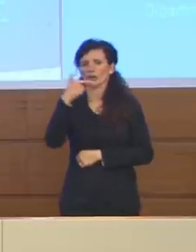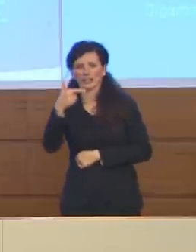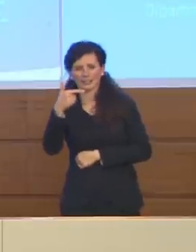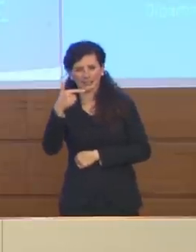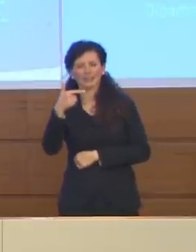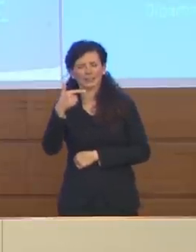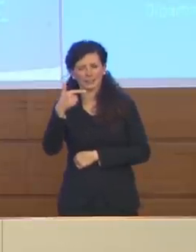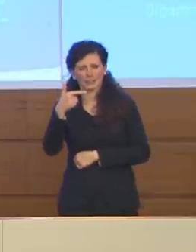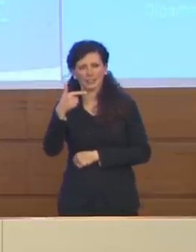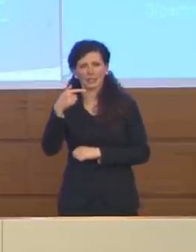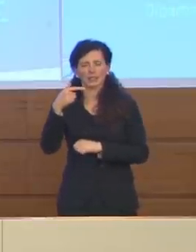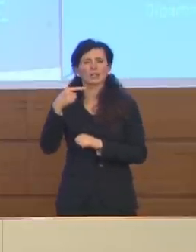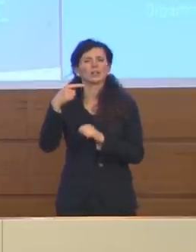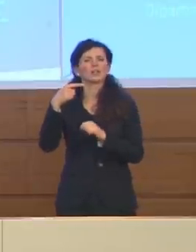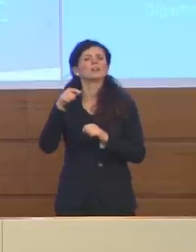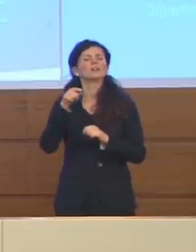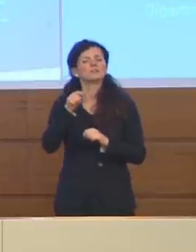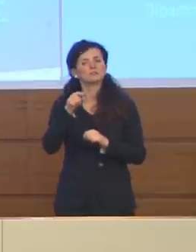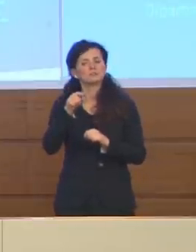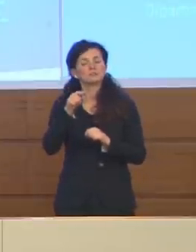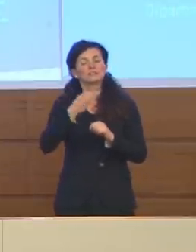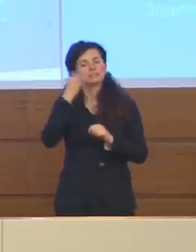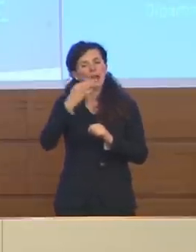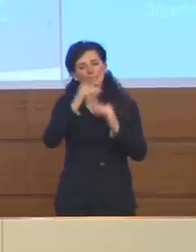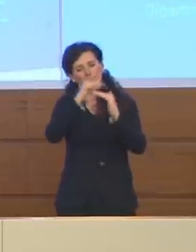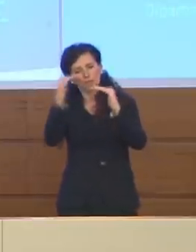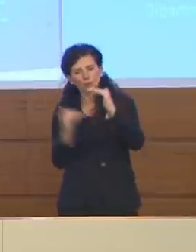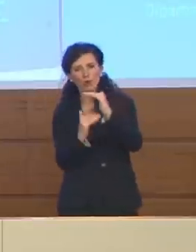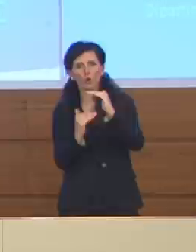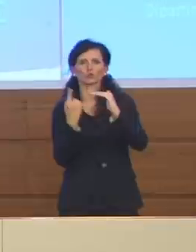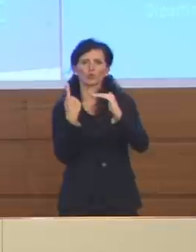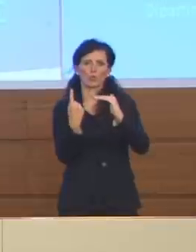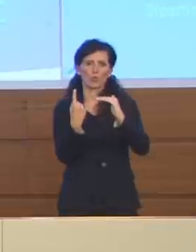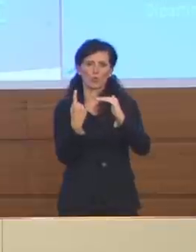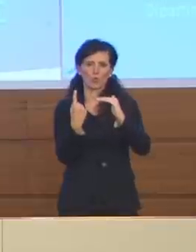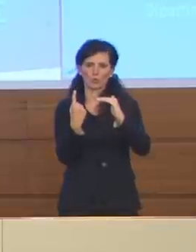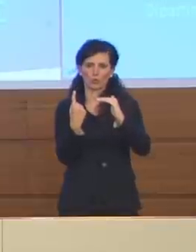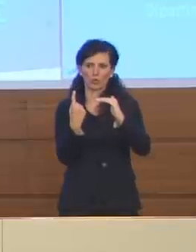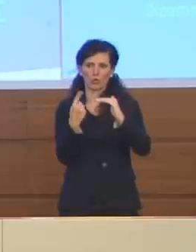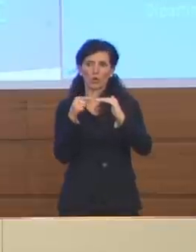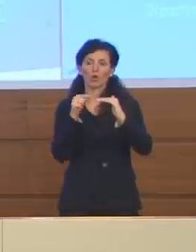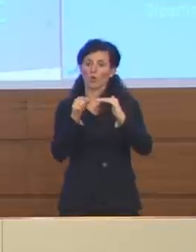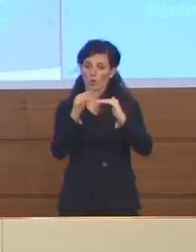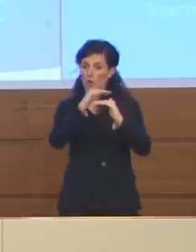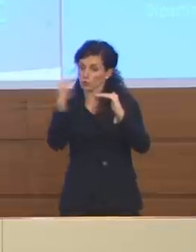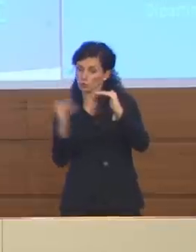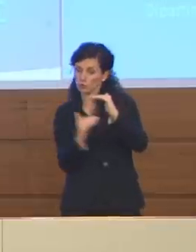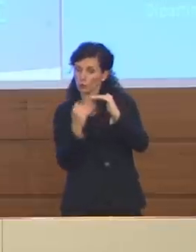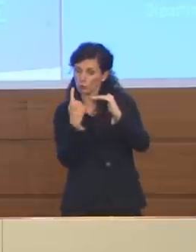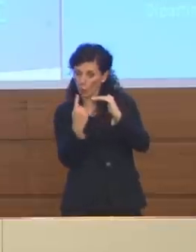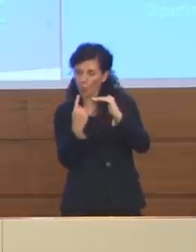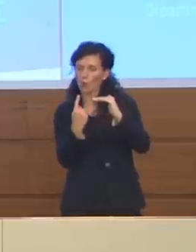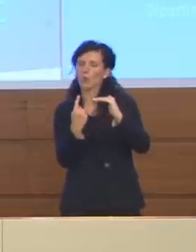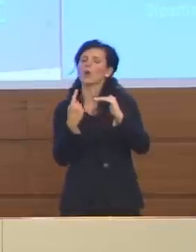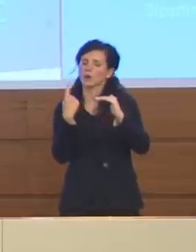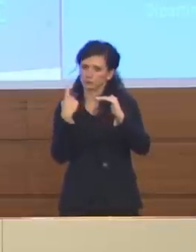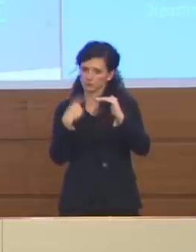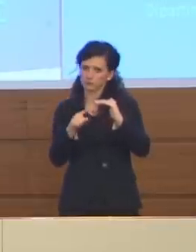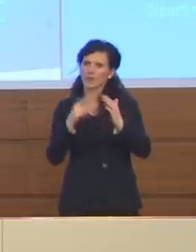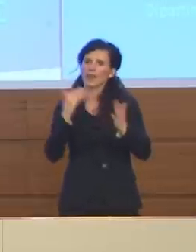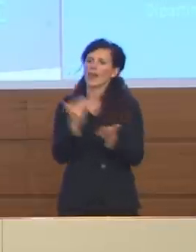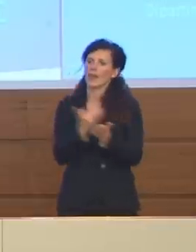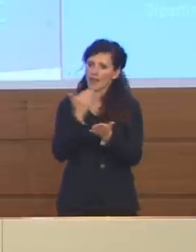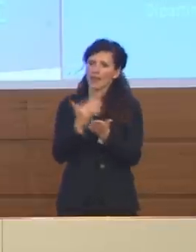appropriatamente al di sotto di 1 in maniera tale da evitare di nuovo